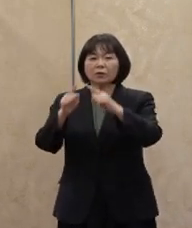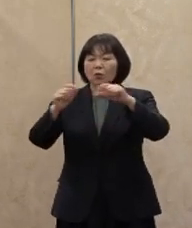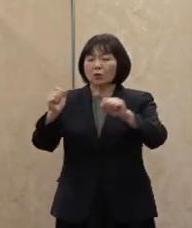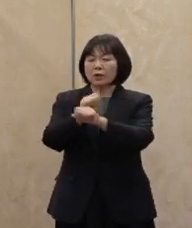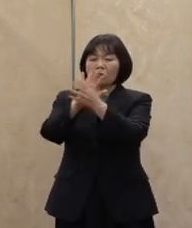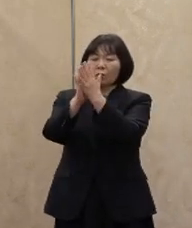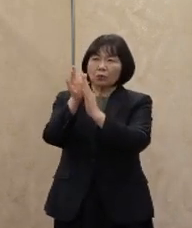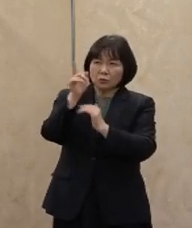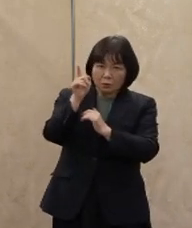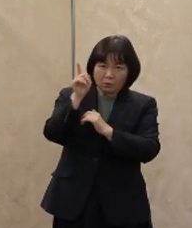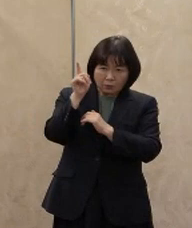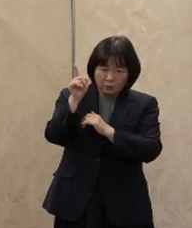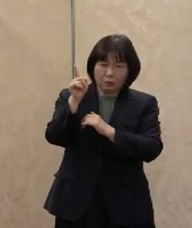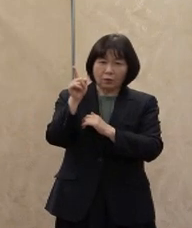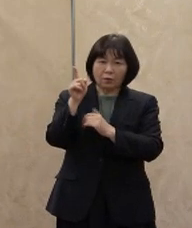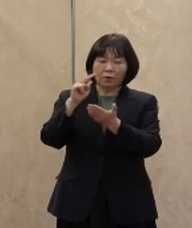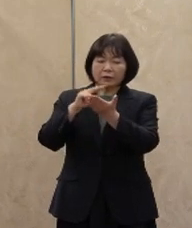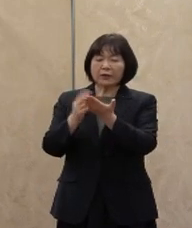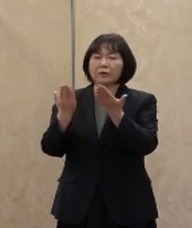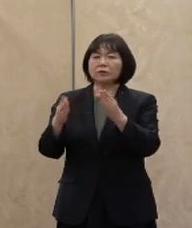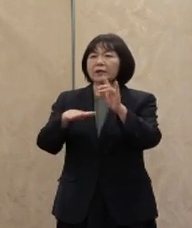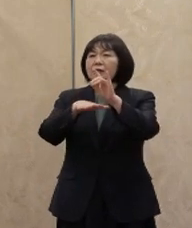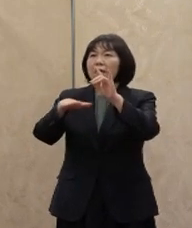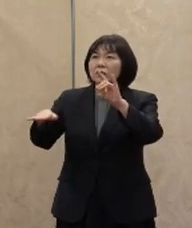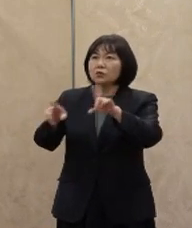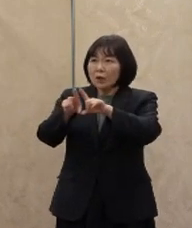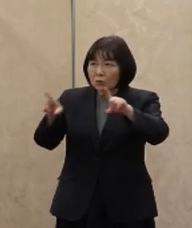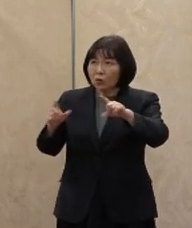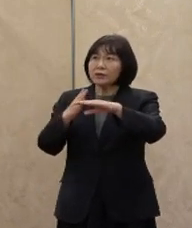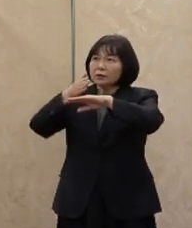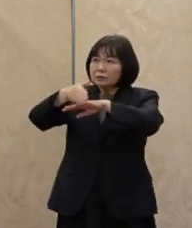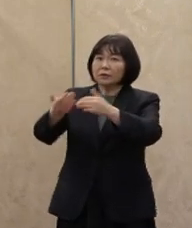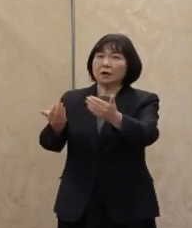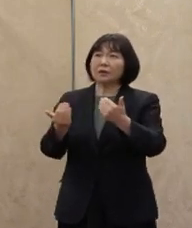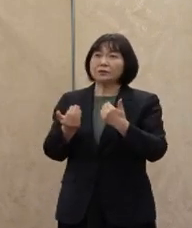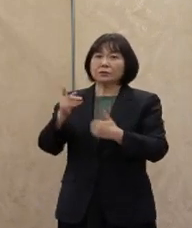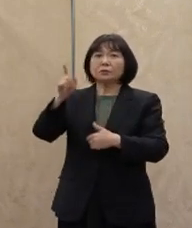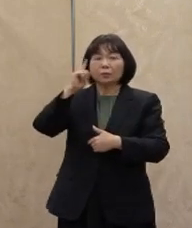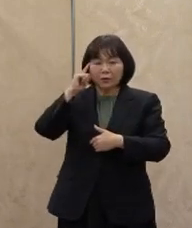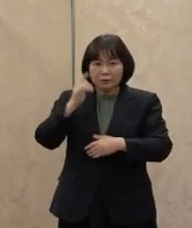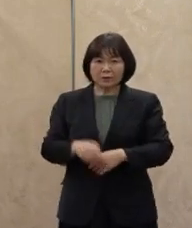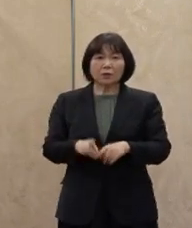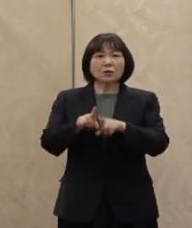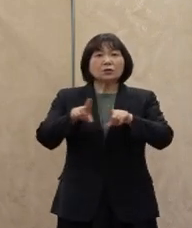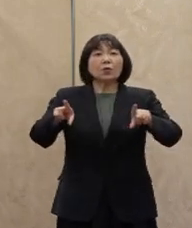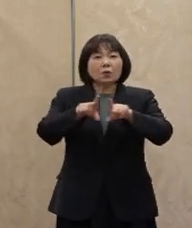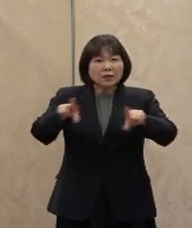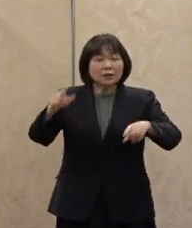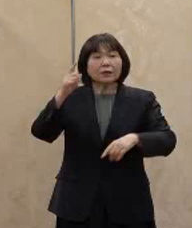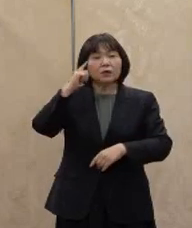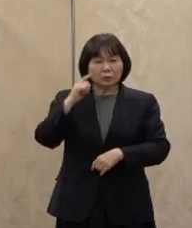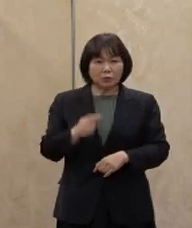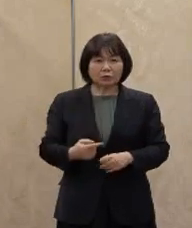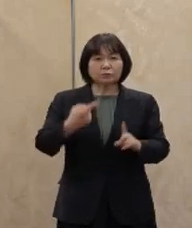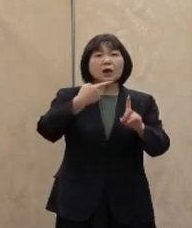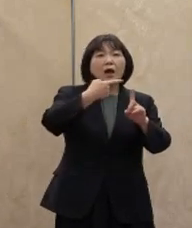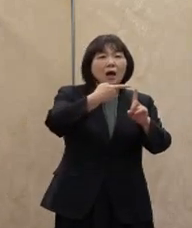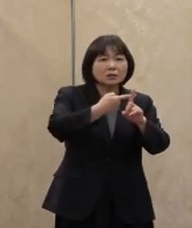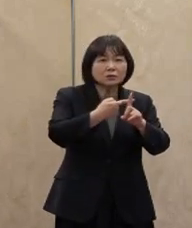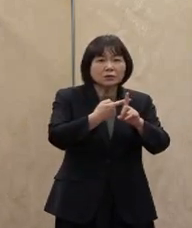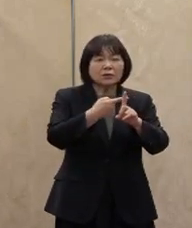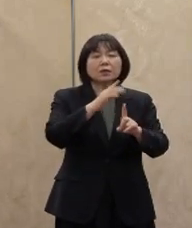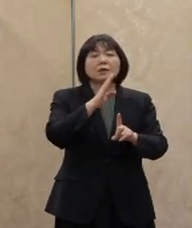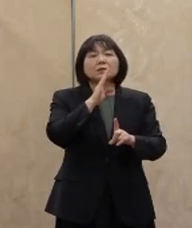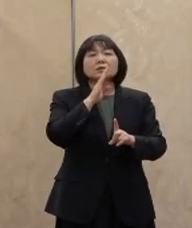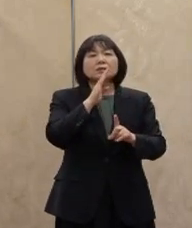省の、医学的な基準というのは当然まずはクリアすると。それは当然の大前提で、プラスやっぱり事実